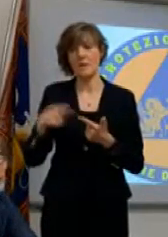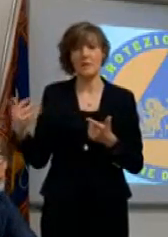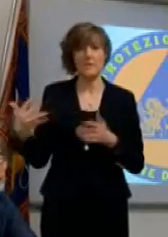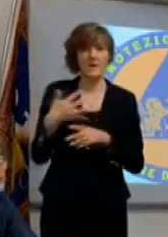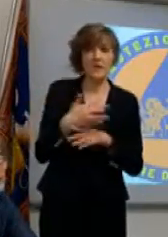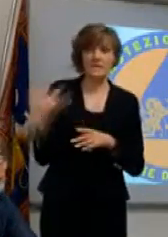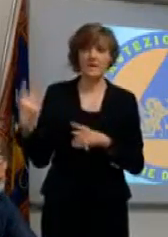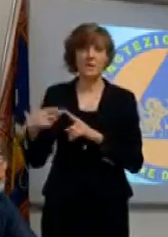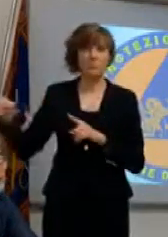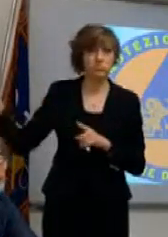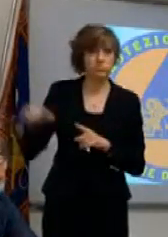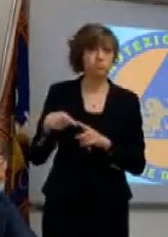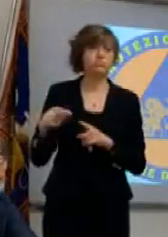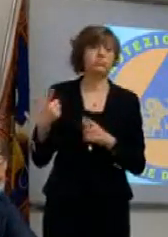o